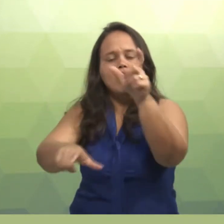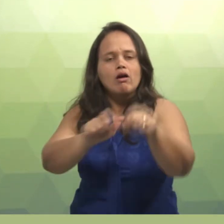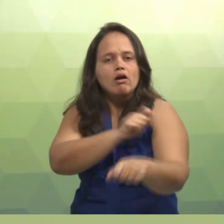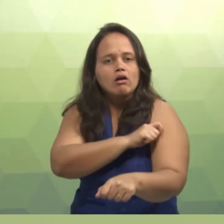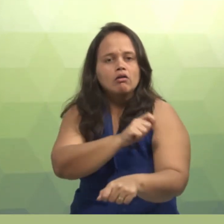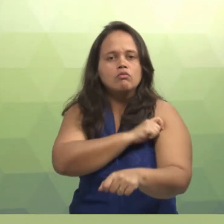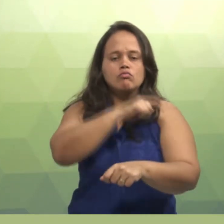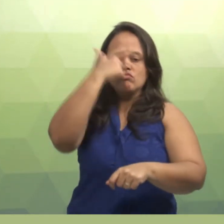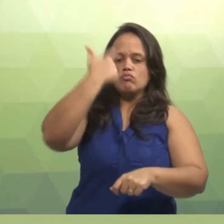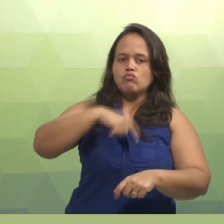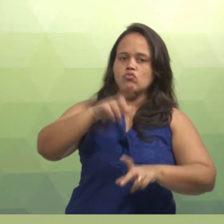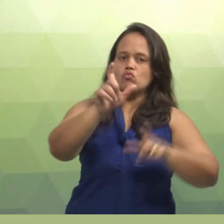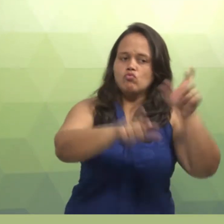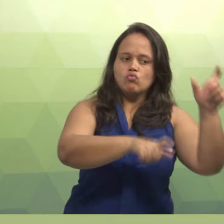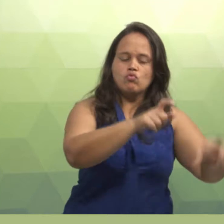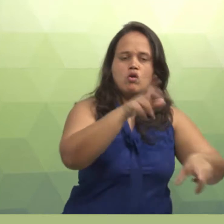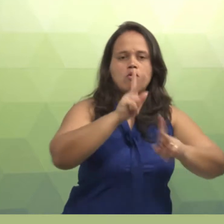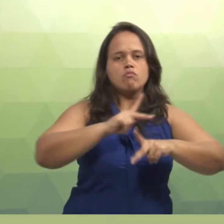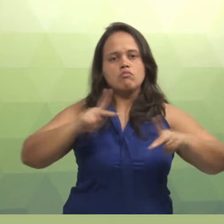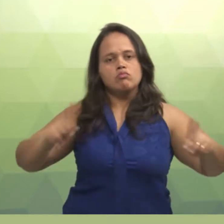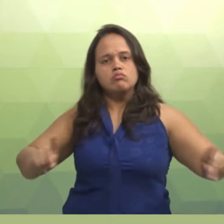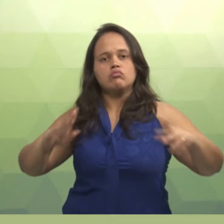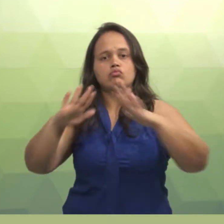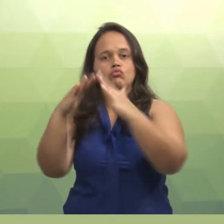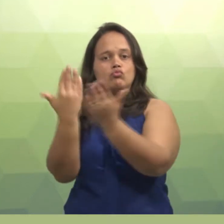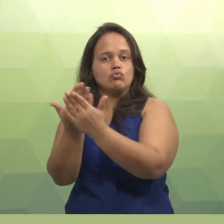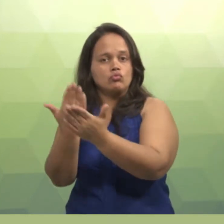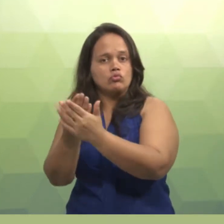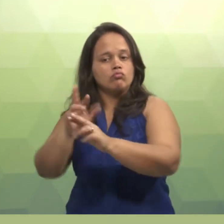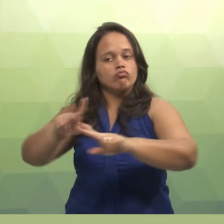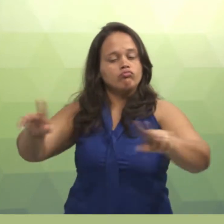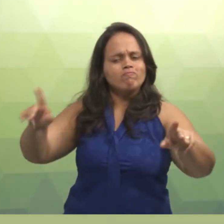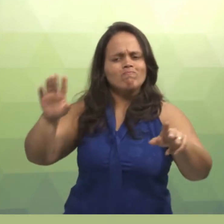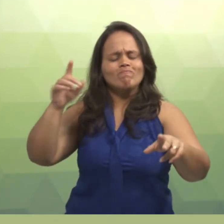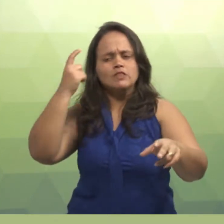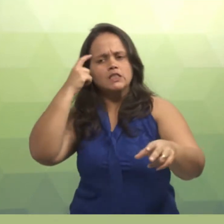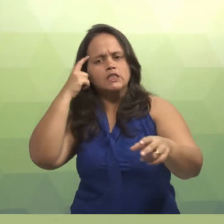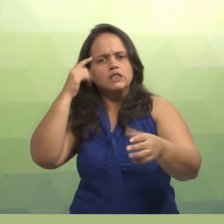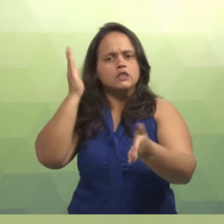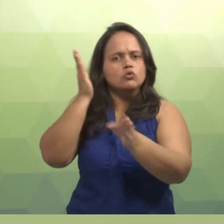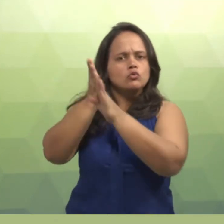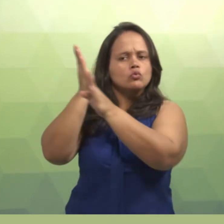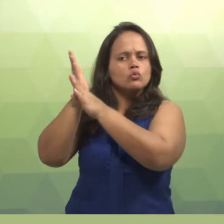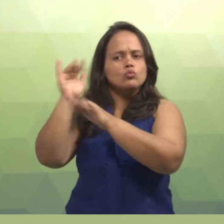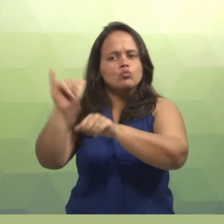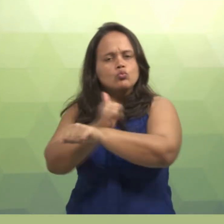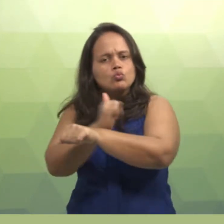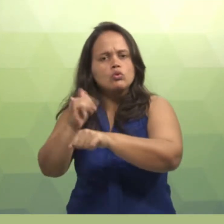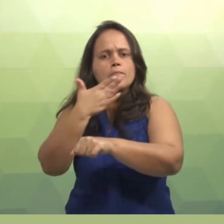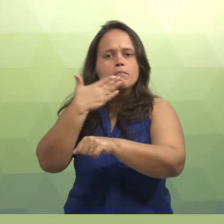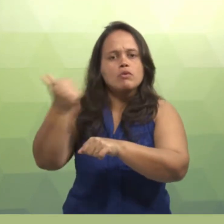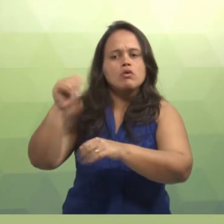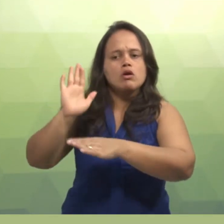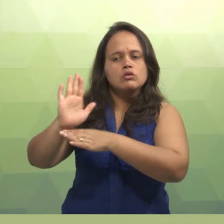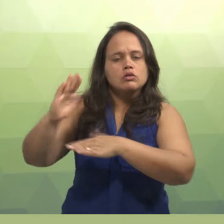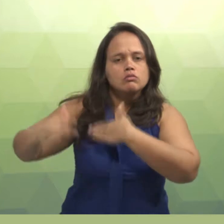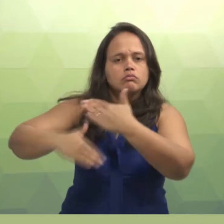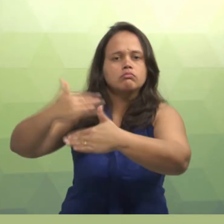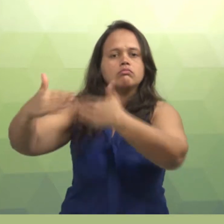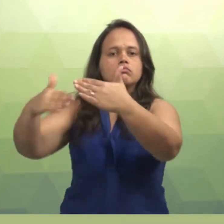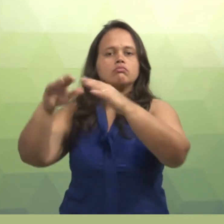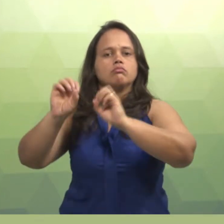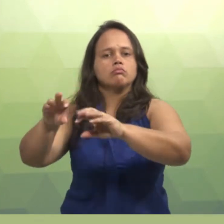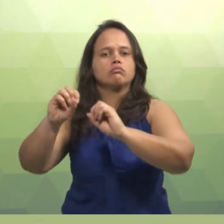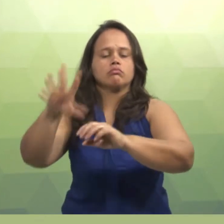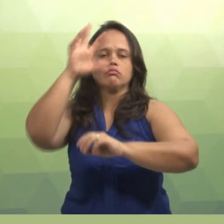de definir as estratégias adequadas para a melhoria do processo de ensino e aprendizagem. Deve ser um momento coletivo de construção